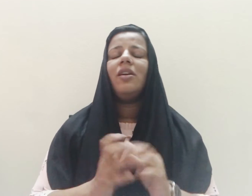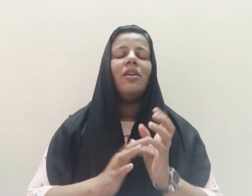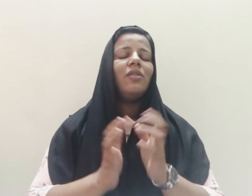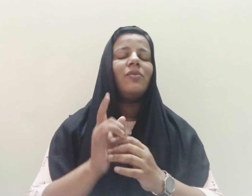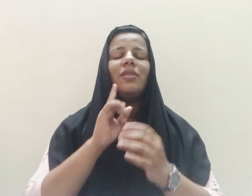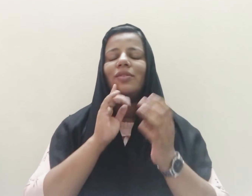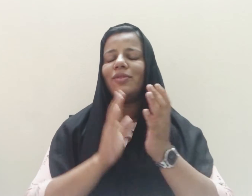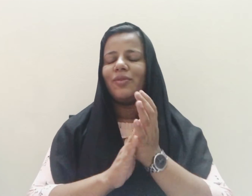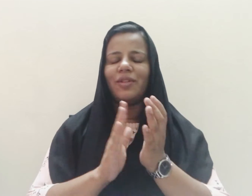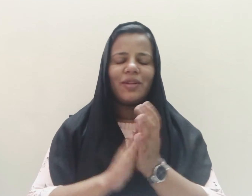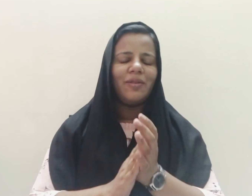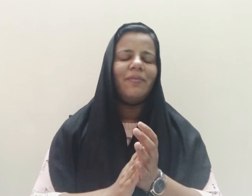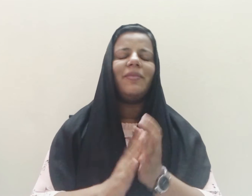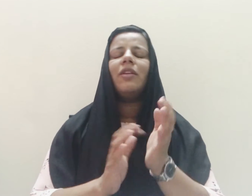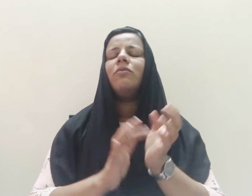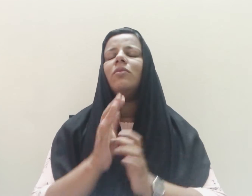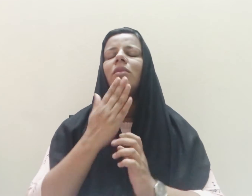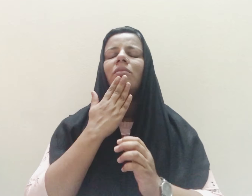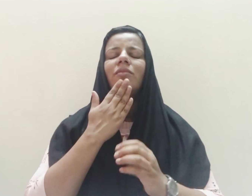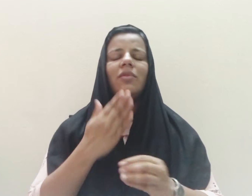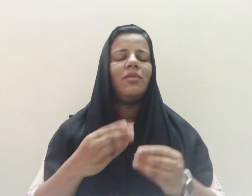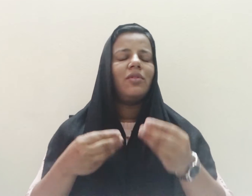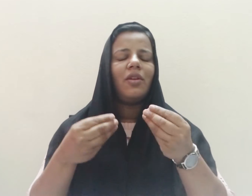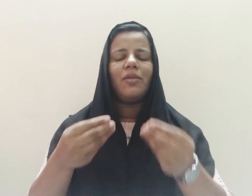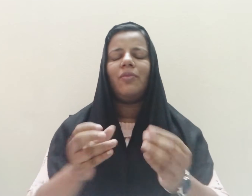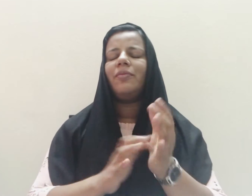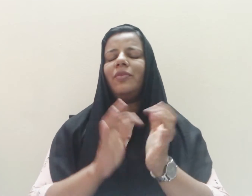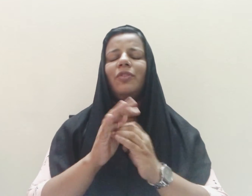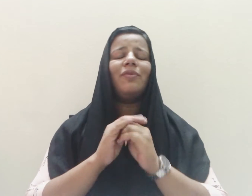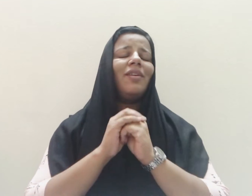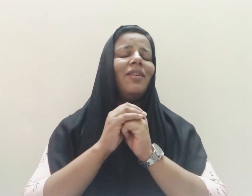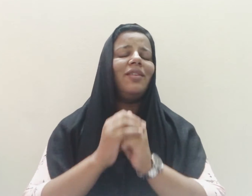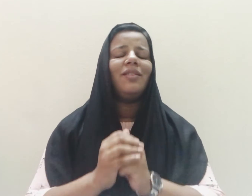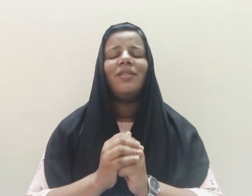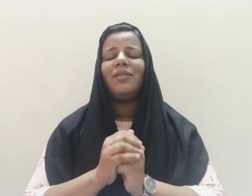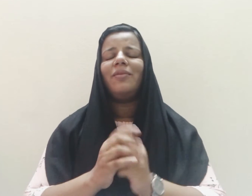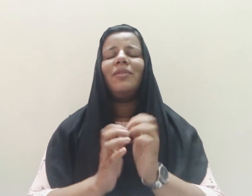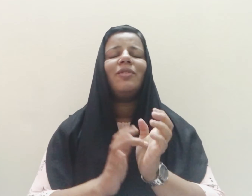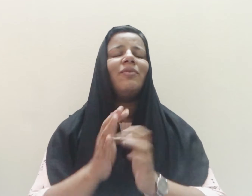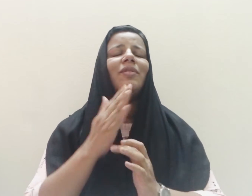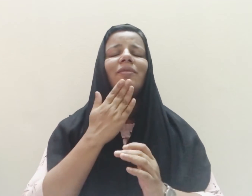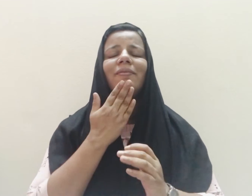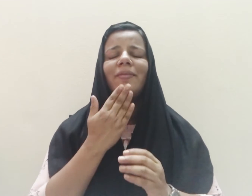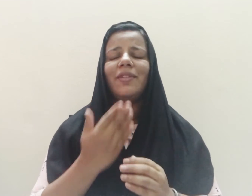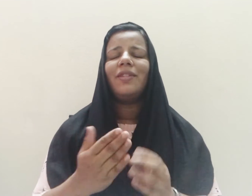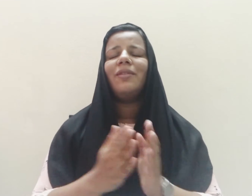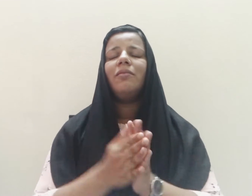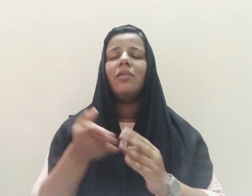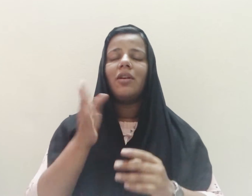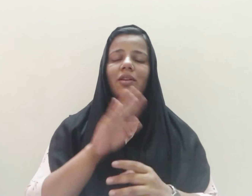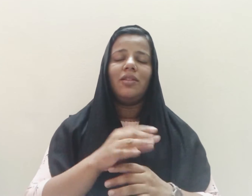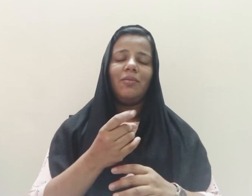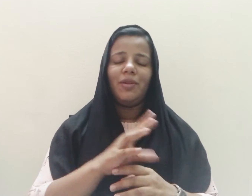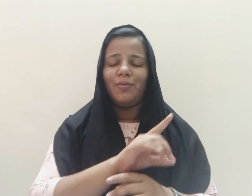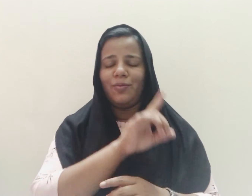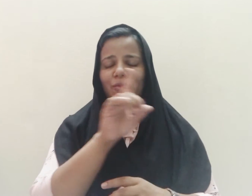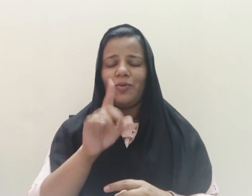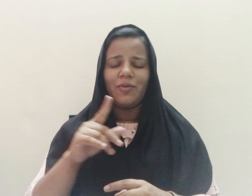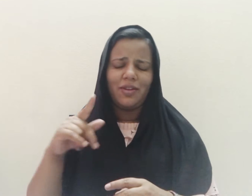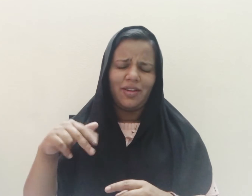അങ്ങേ സ്തുതിക്കുന്നപ്പാ, അങ്ങേ സ്തോത്രം ചെയ്യുന്നപ്പാ, അങ്ങേ ആരാധിക്കുന്നപ്പാ, അങ്ങേക്ക് നന്ദി പറയുന്നപ്പാ. കഴിഞ്ഞ പകൽക്കാലം മുഴുവൻ നടത്തിയതിനായിട്ട്